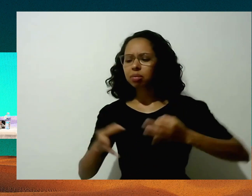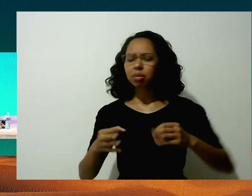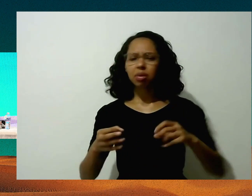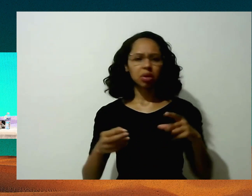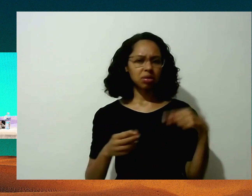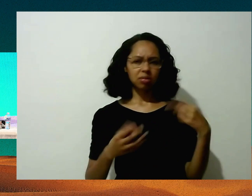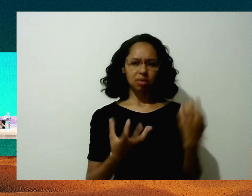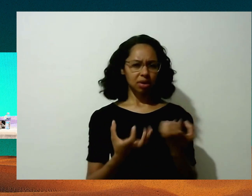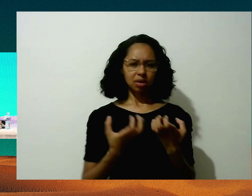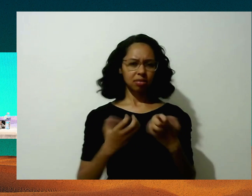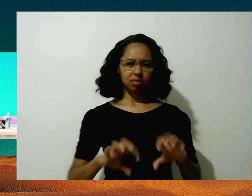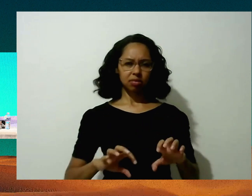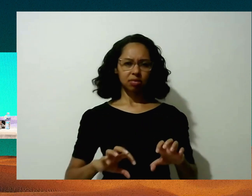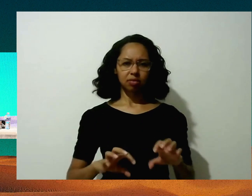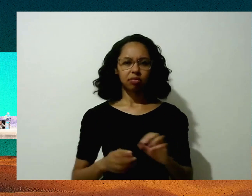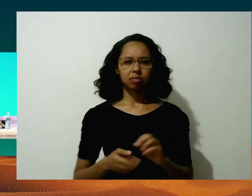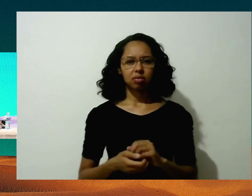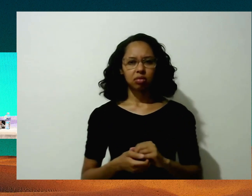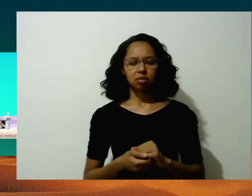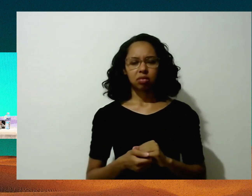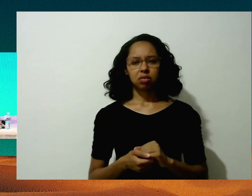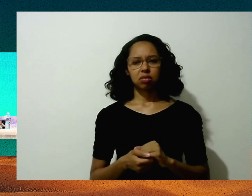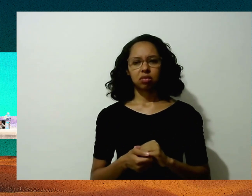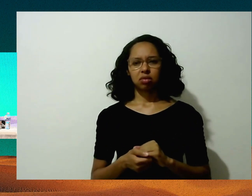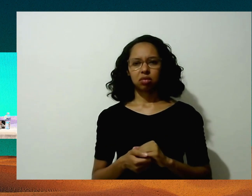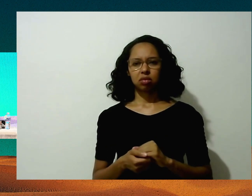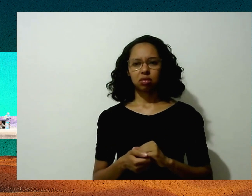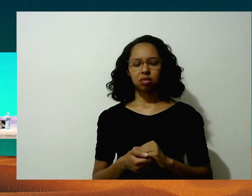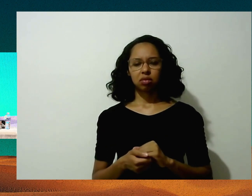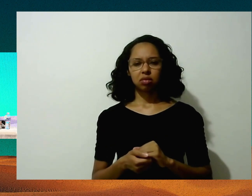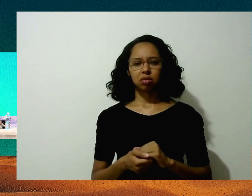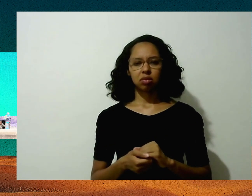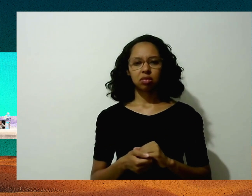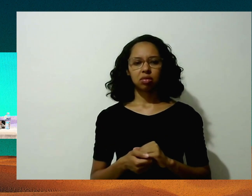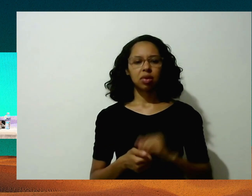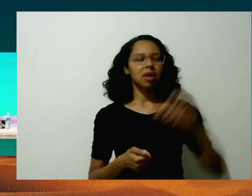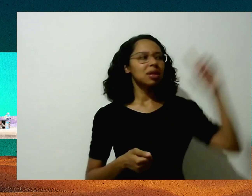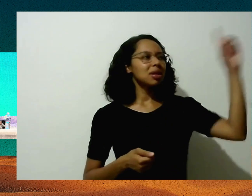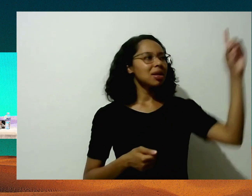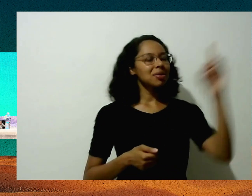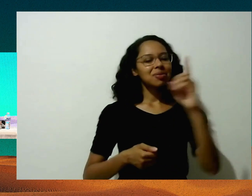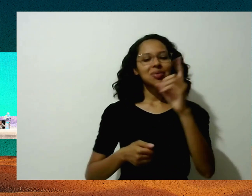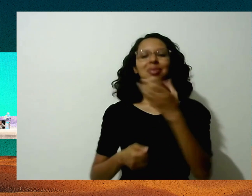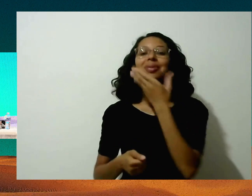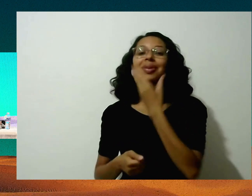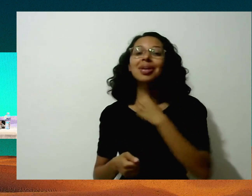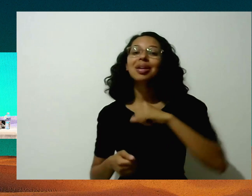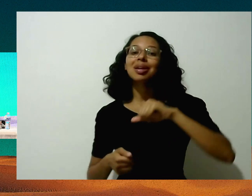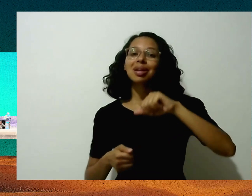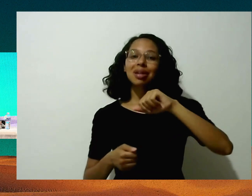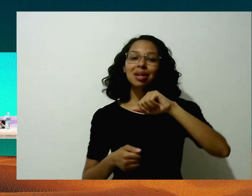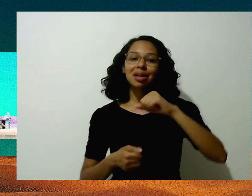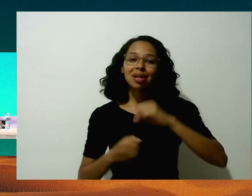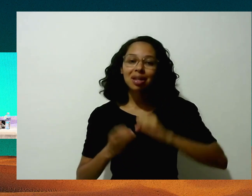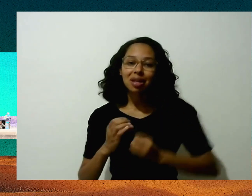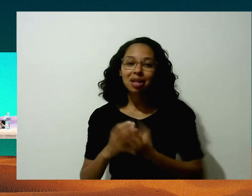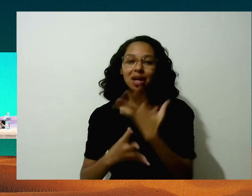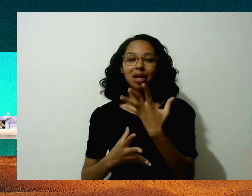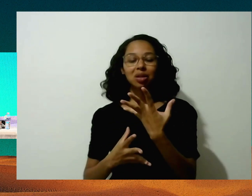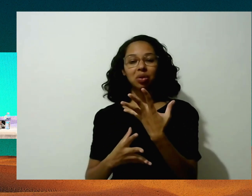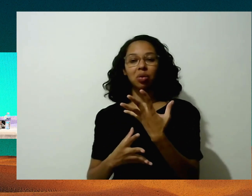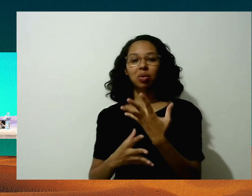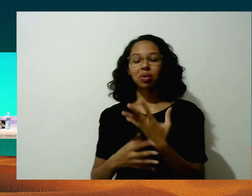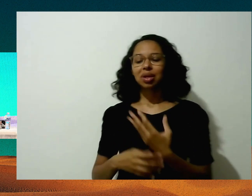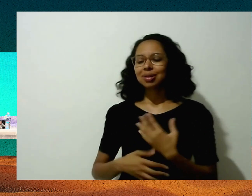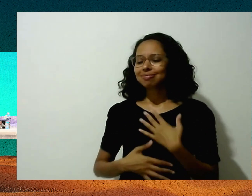to judge himself personally? Irmãos, como Deus criador, para Deus ele limpar uma situação que ele